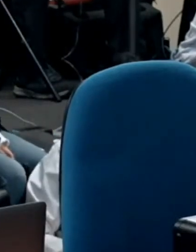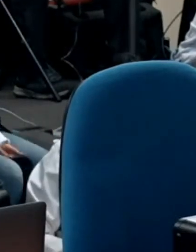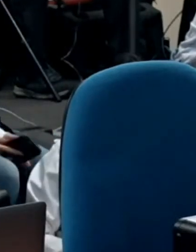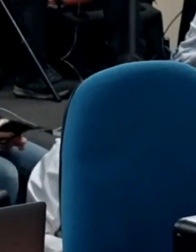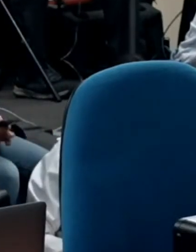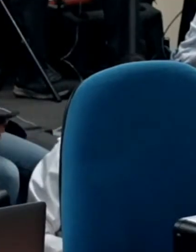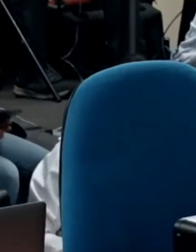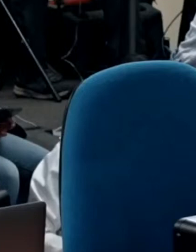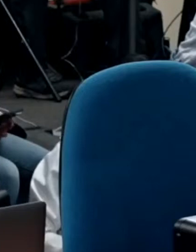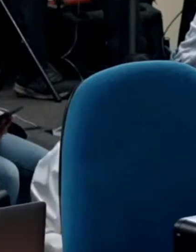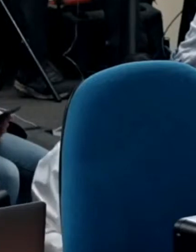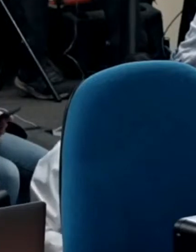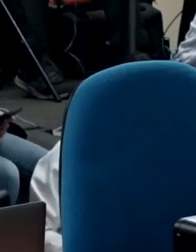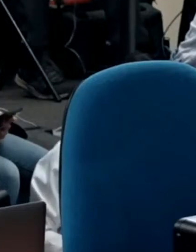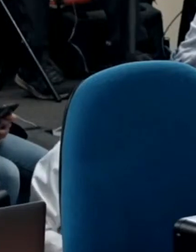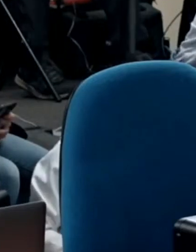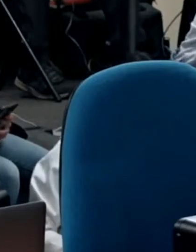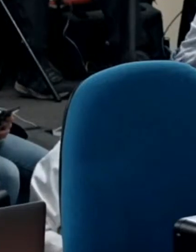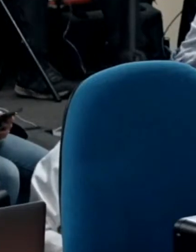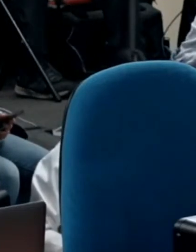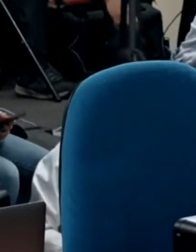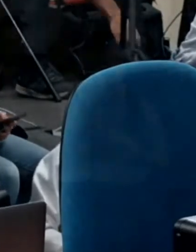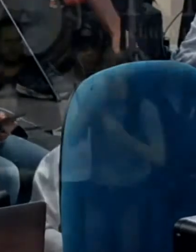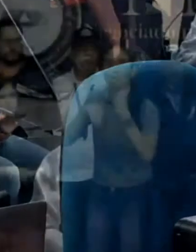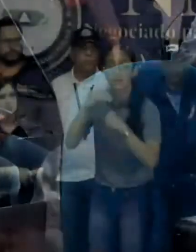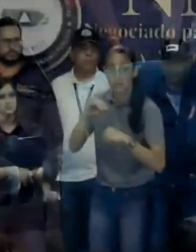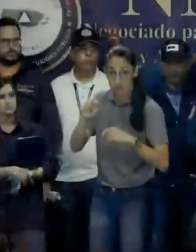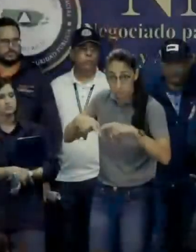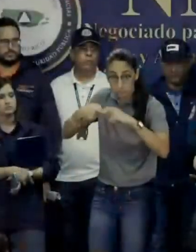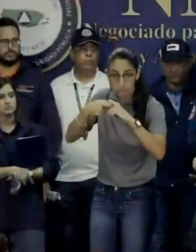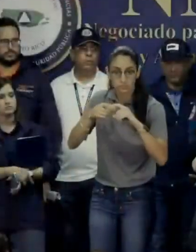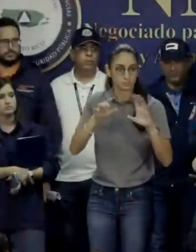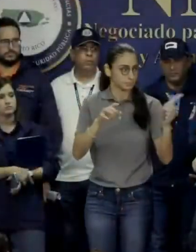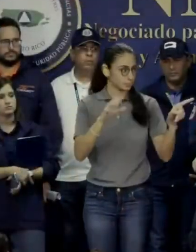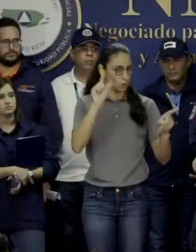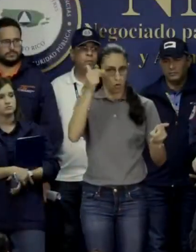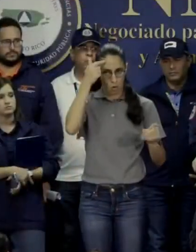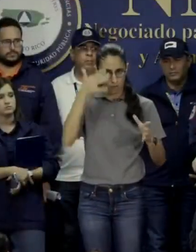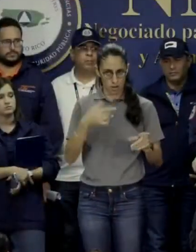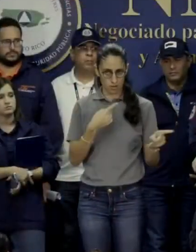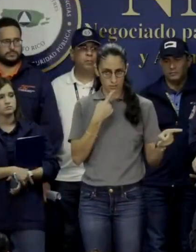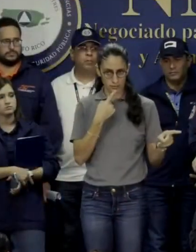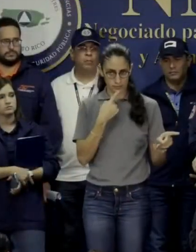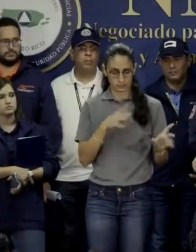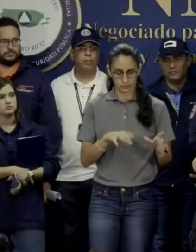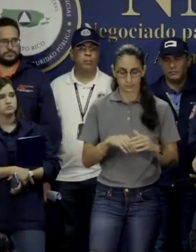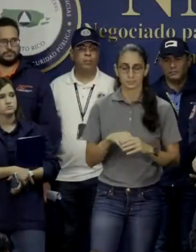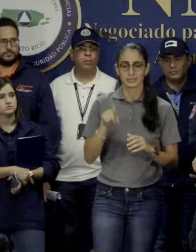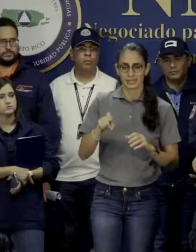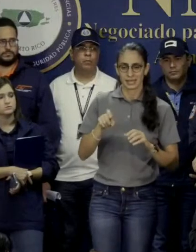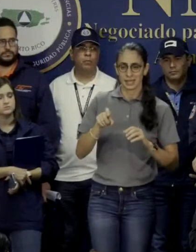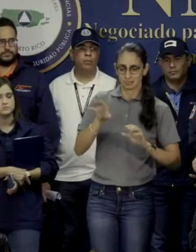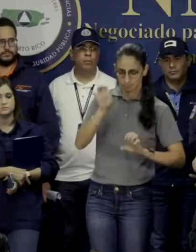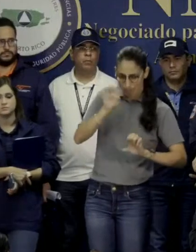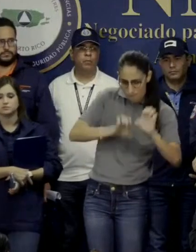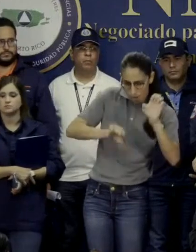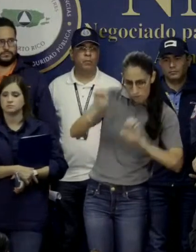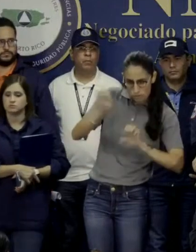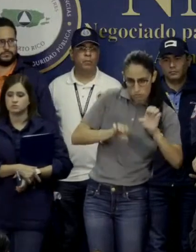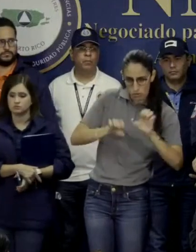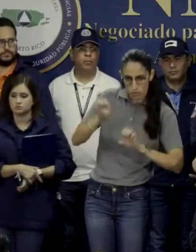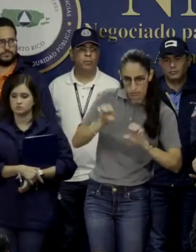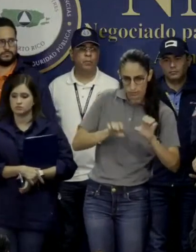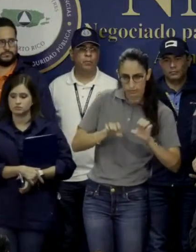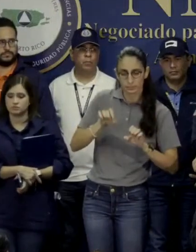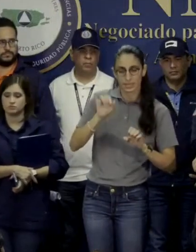IBU específicamente en alimentos preparados? Bueno, ya el gobernador comentó, está bajo evaluación. Obviamente